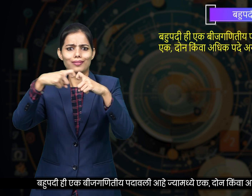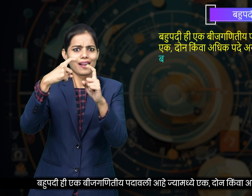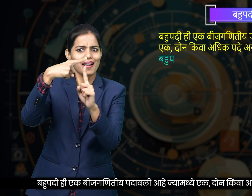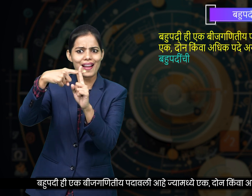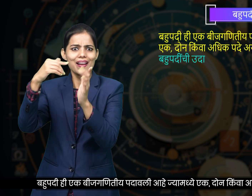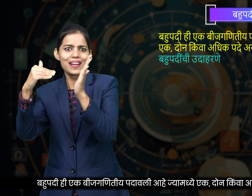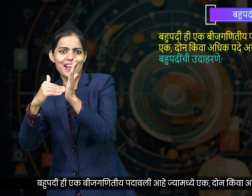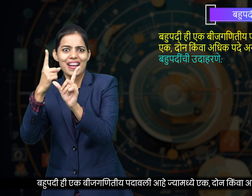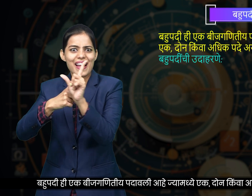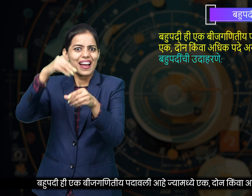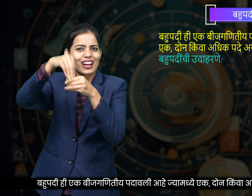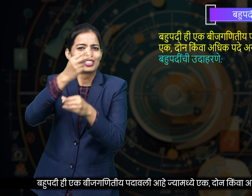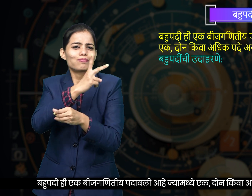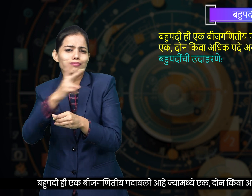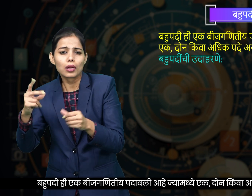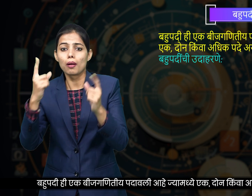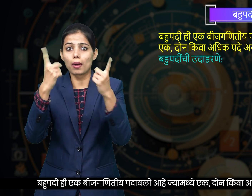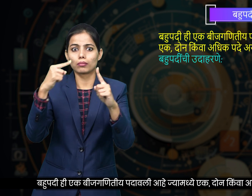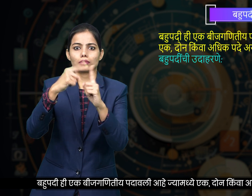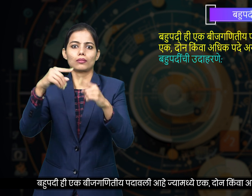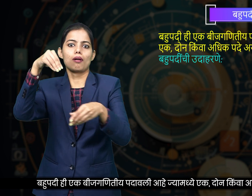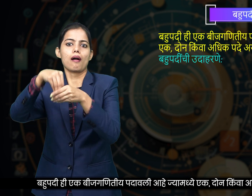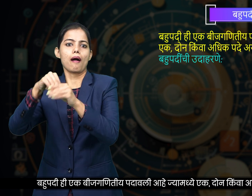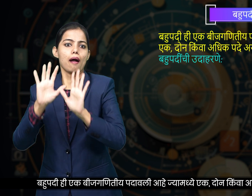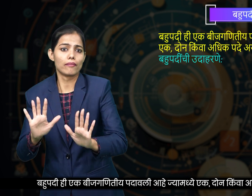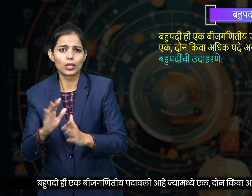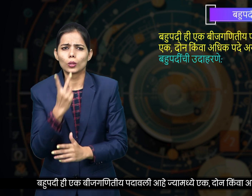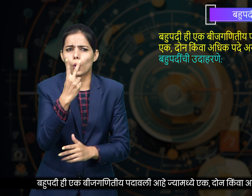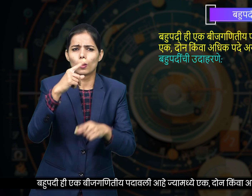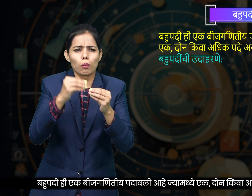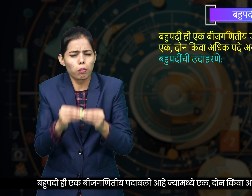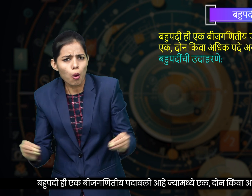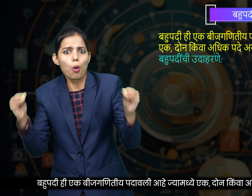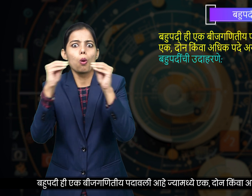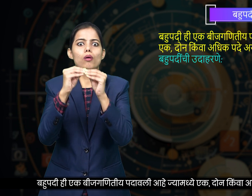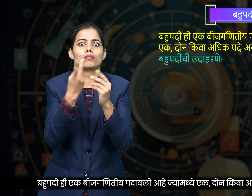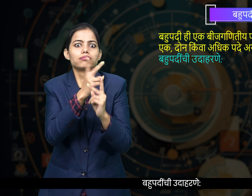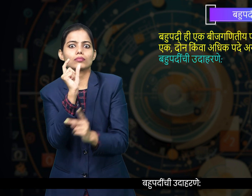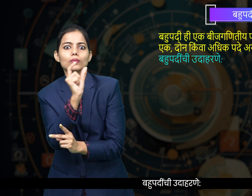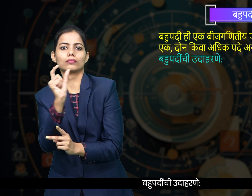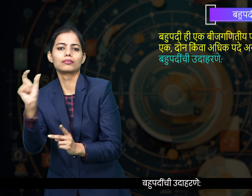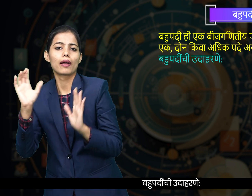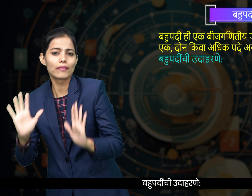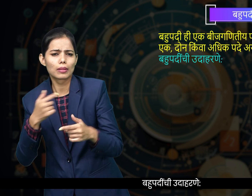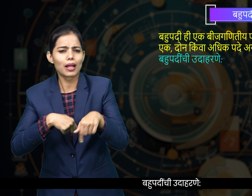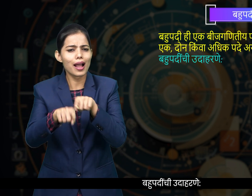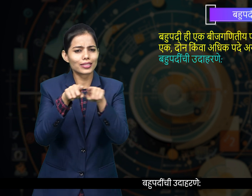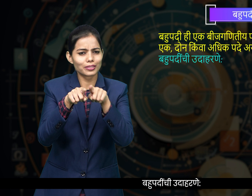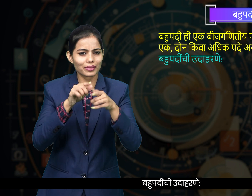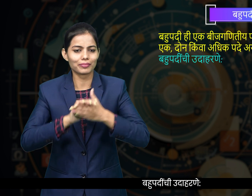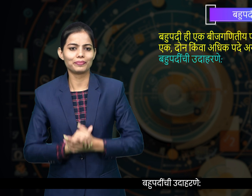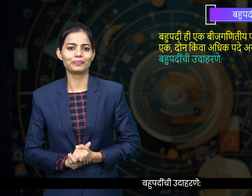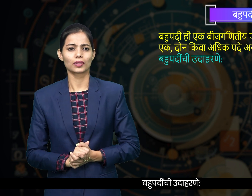बहुपदी ही एक बीजगणितीय पदावली आहे ज्यामध्ये 1, 2 किंवा अधिक पदे असतात. बहुपदींची उदाहरणे.